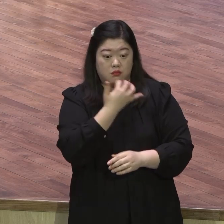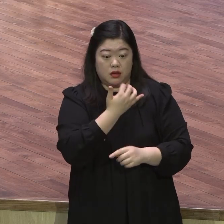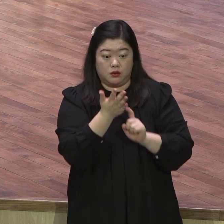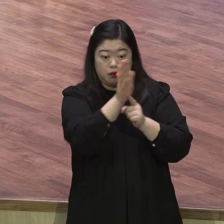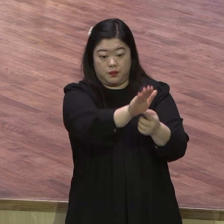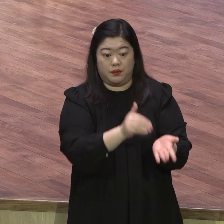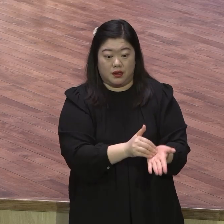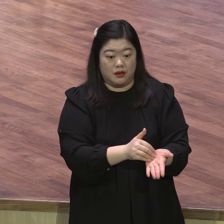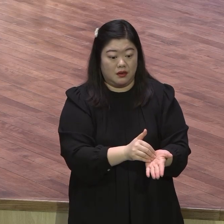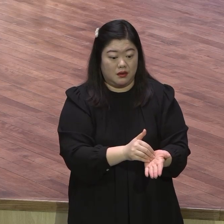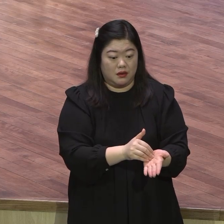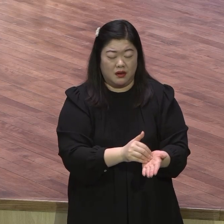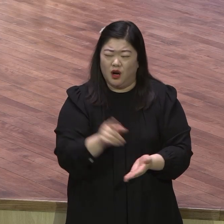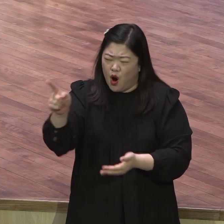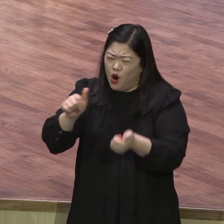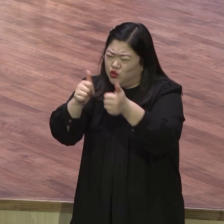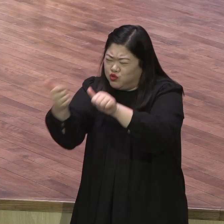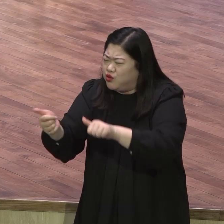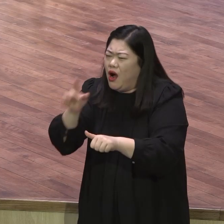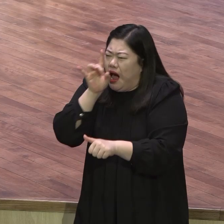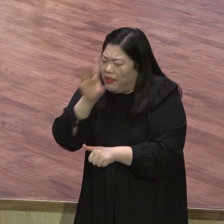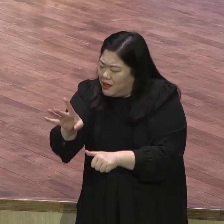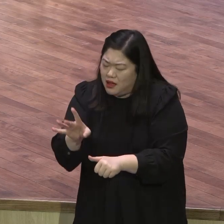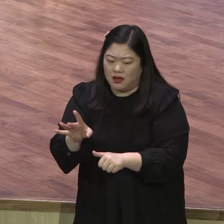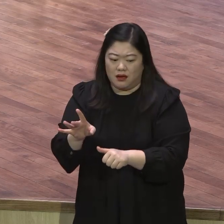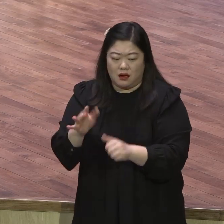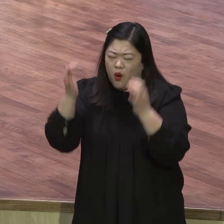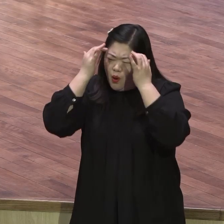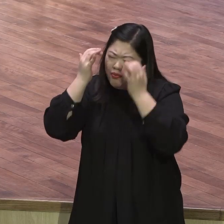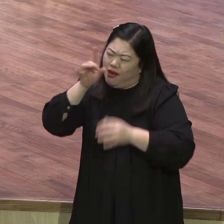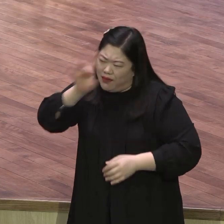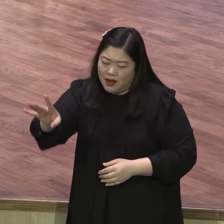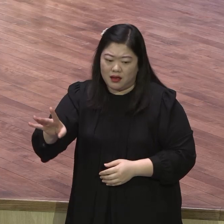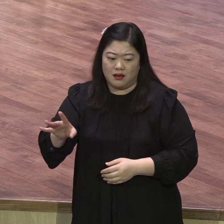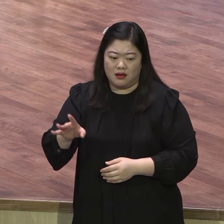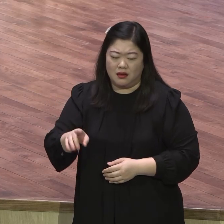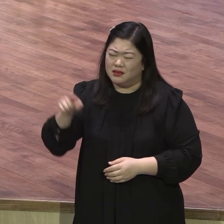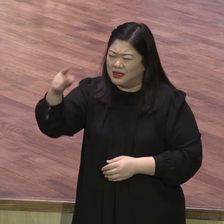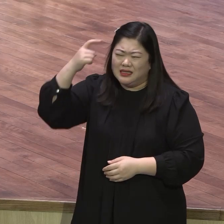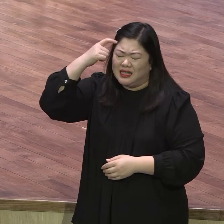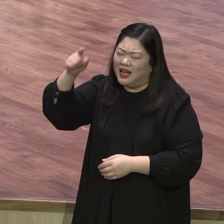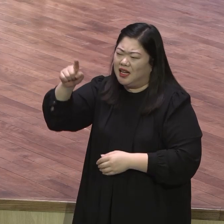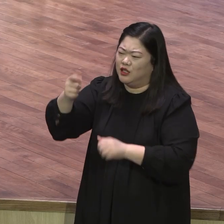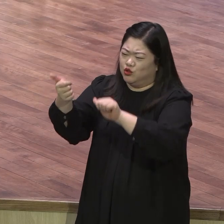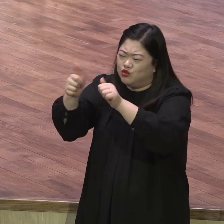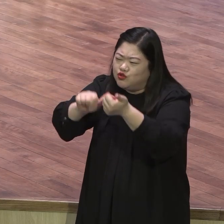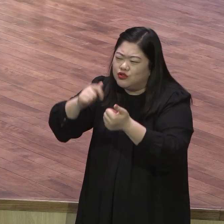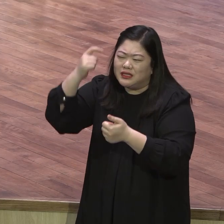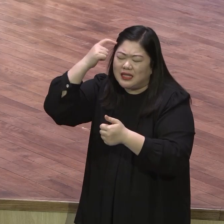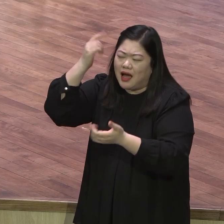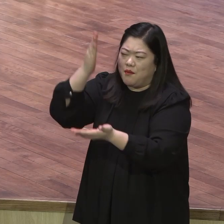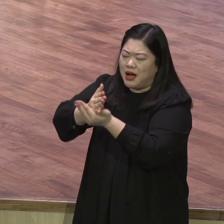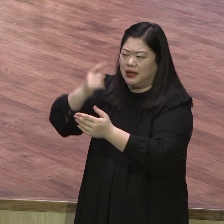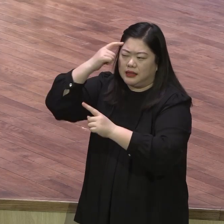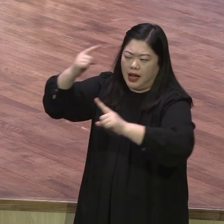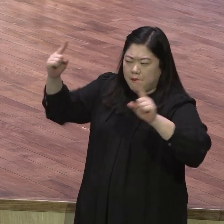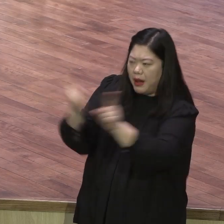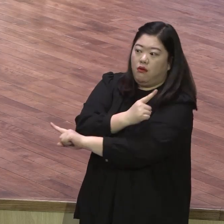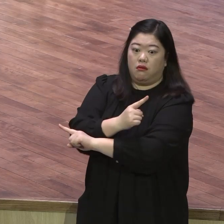절대 그렇게 돼서는 안 될 뿐만 아니라 예수님 그 생각 자체를 바꿔야 된다고